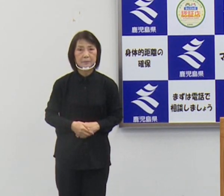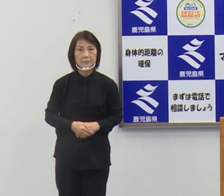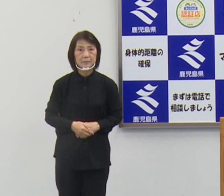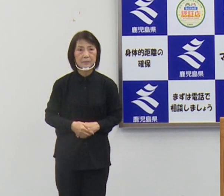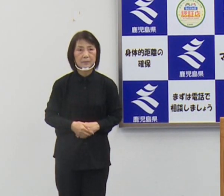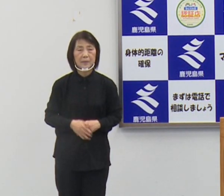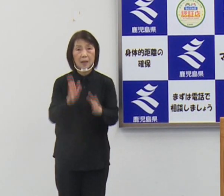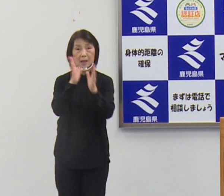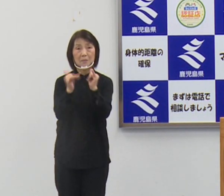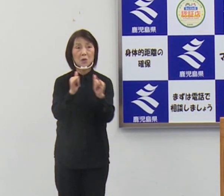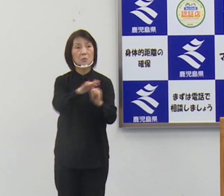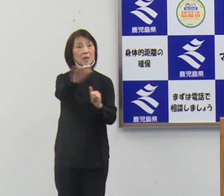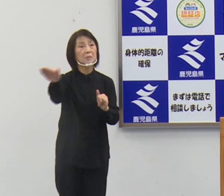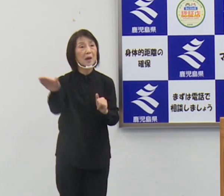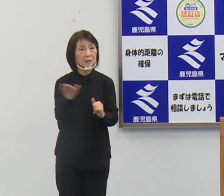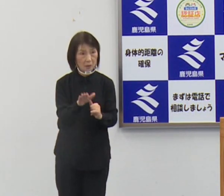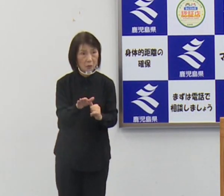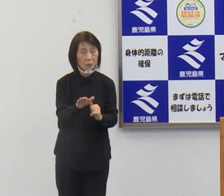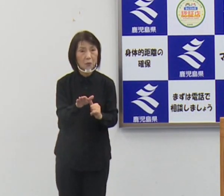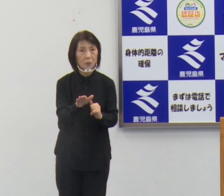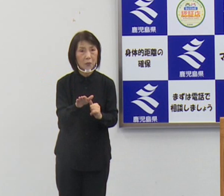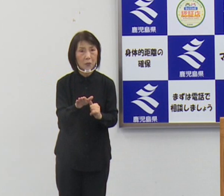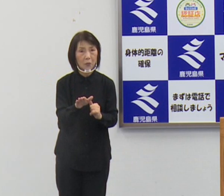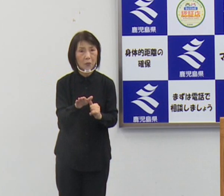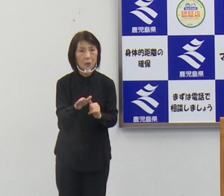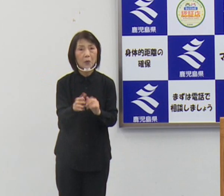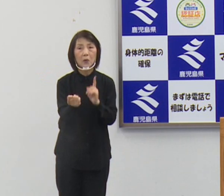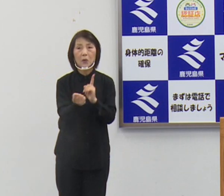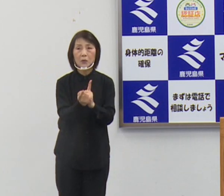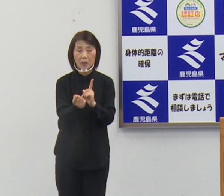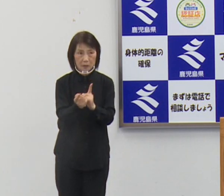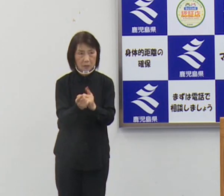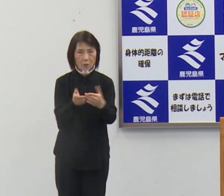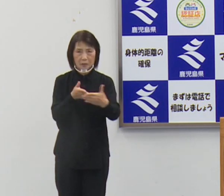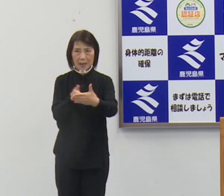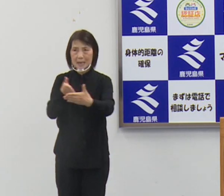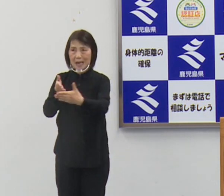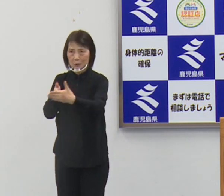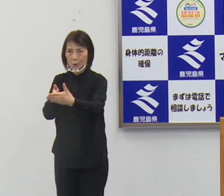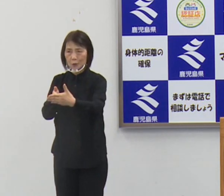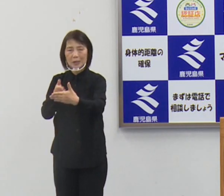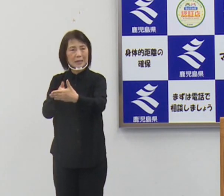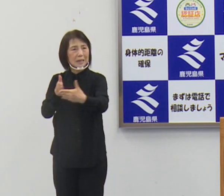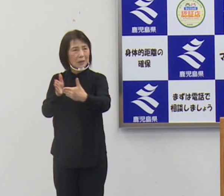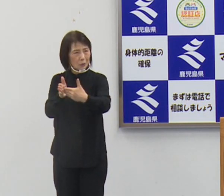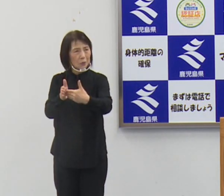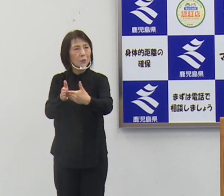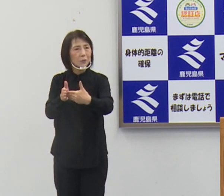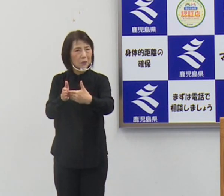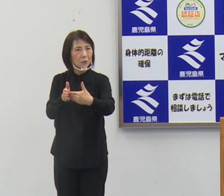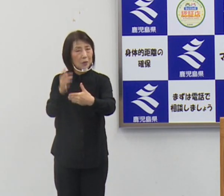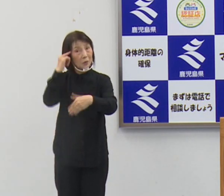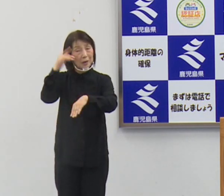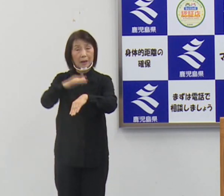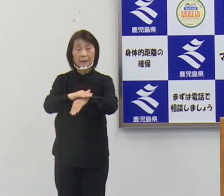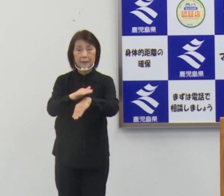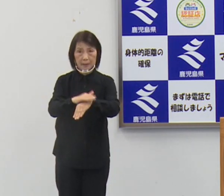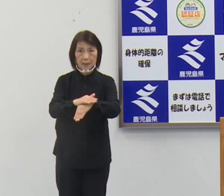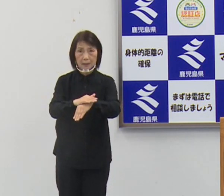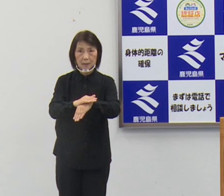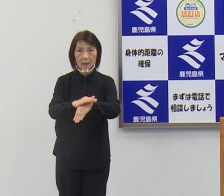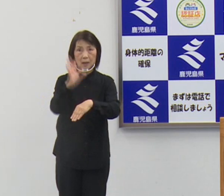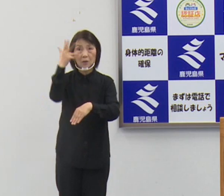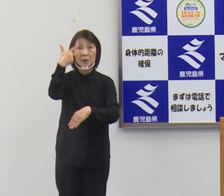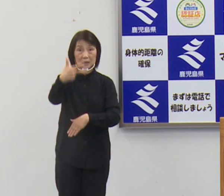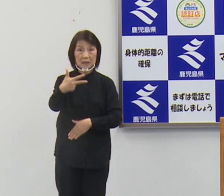何て言うんでしょう、県民の皆さんのに対しての制約をですね、まあ、必要最小限にするという観点からは、鹿児